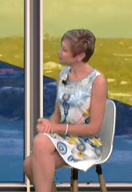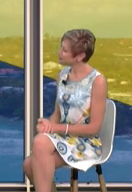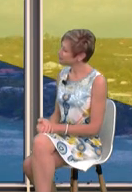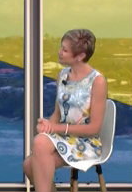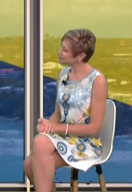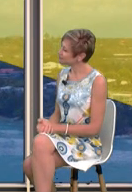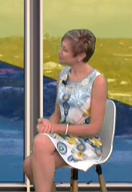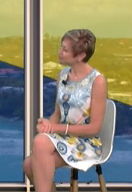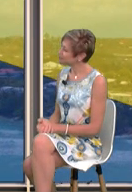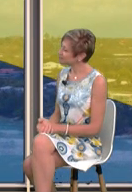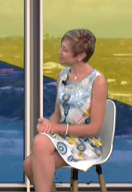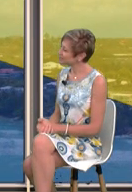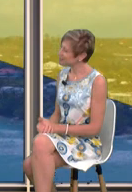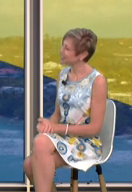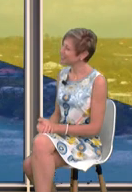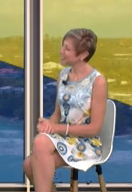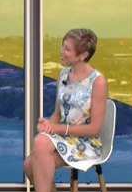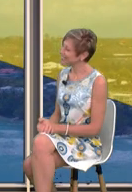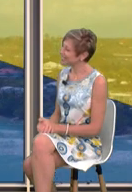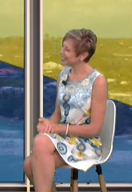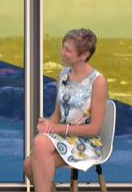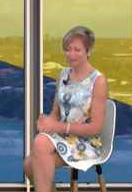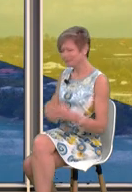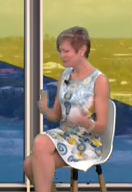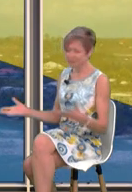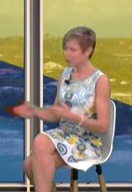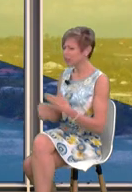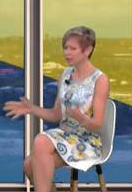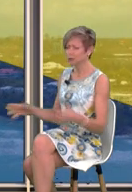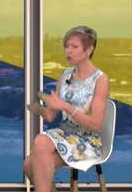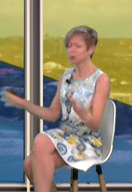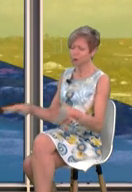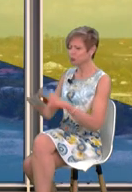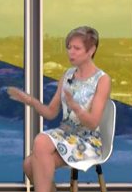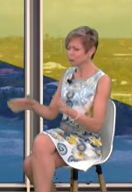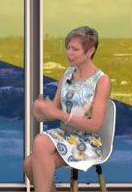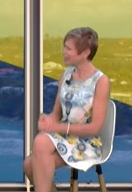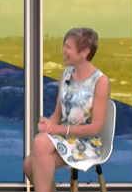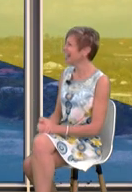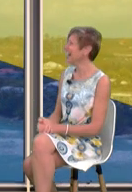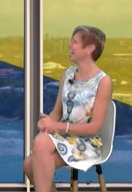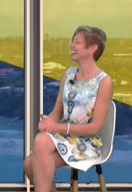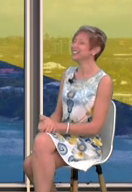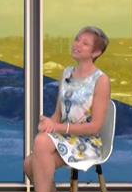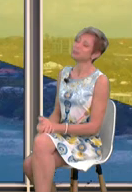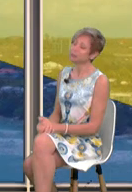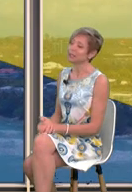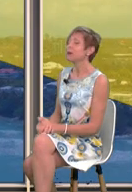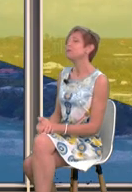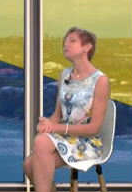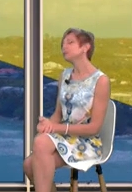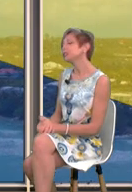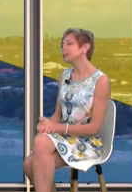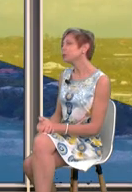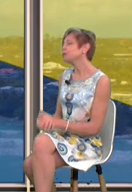est-ce que vous êtes connecté sur les réseaux sociaux ? Facebook, Instagram, YouTube, adresse mail, compte postale ? Tout ça.